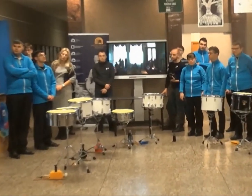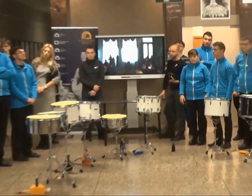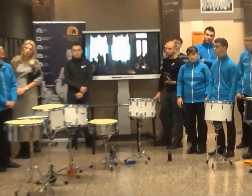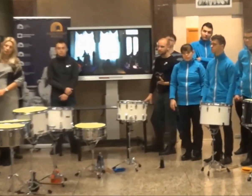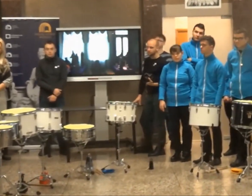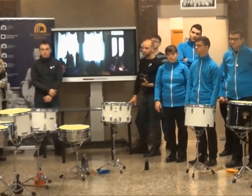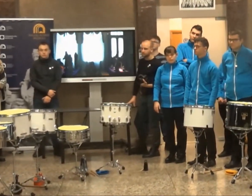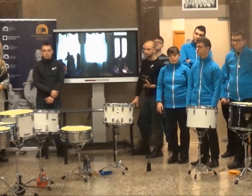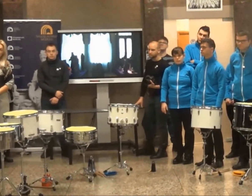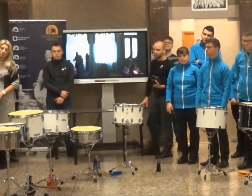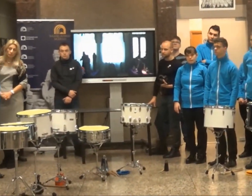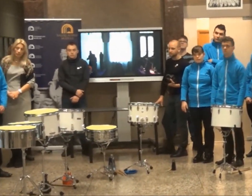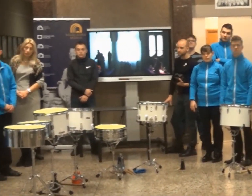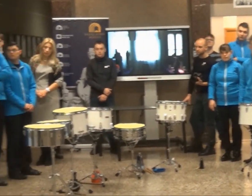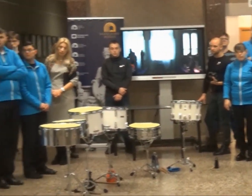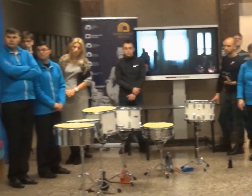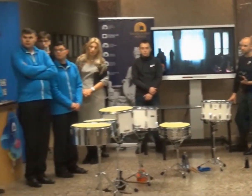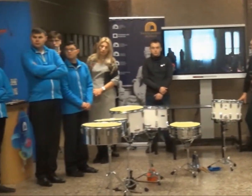71 euro centas,